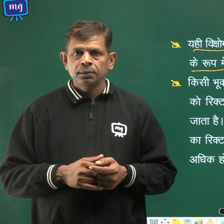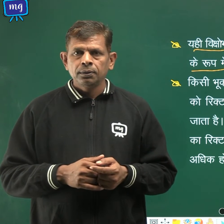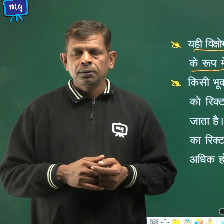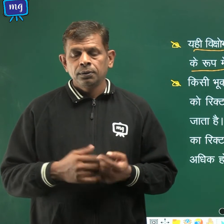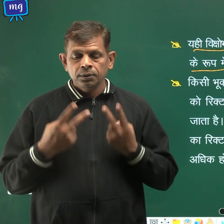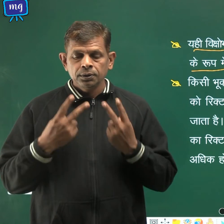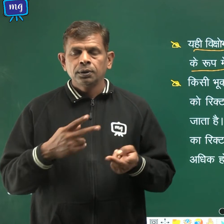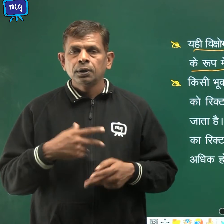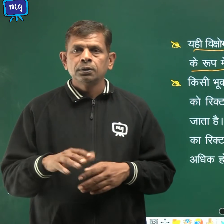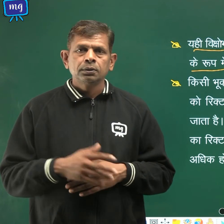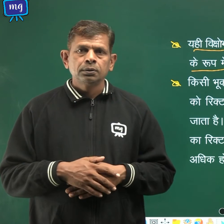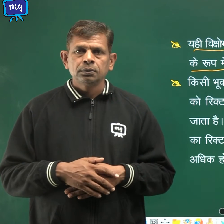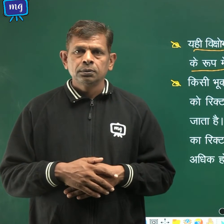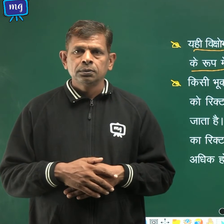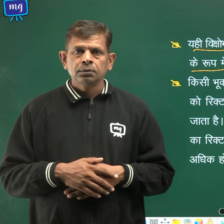दिखाई देता है।